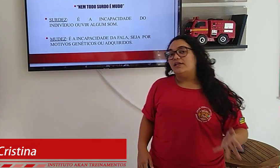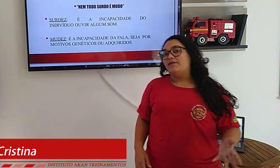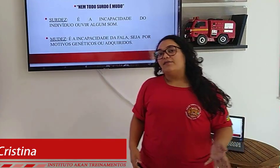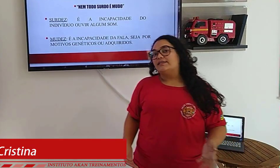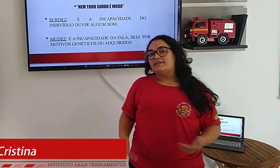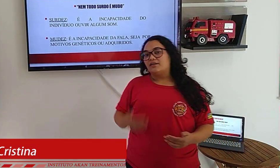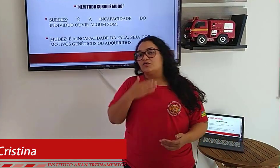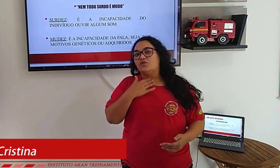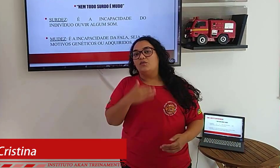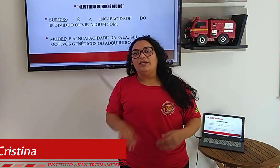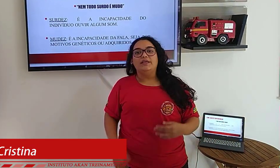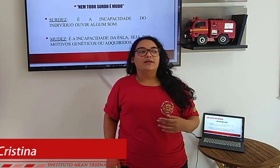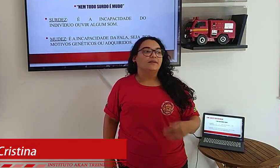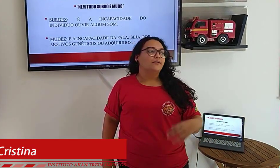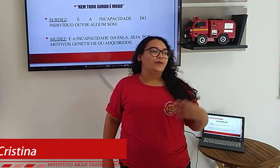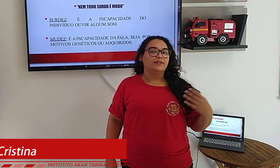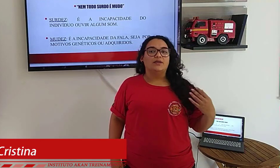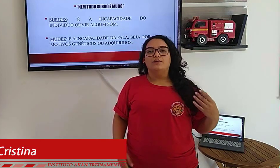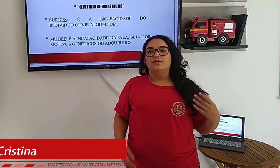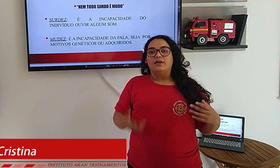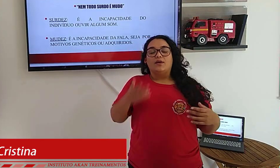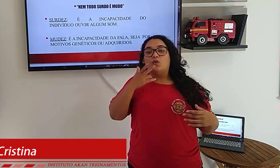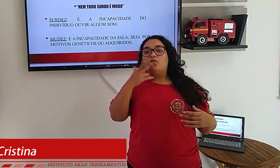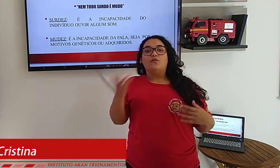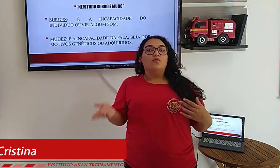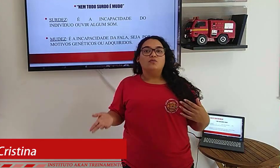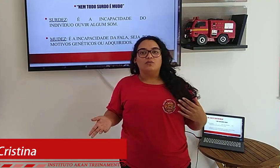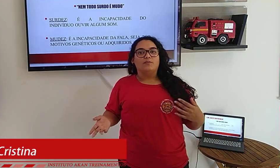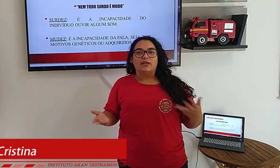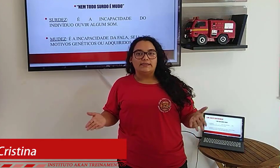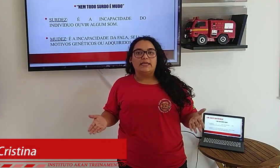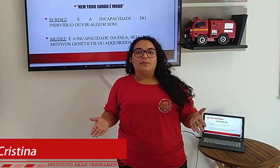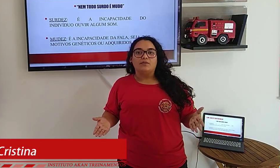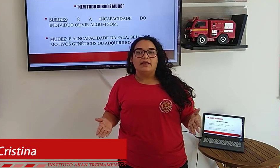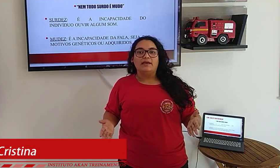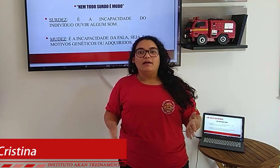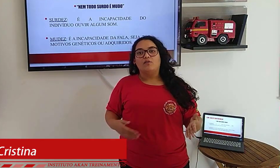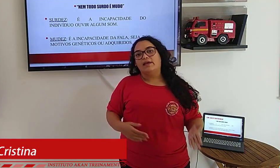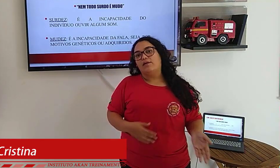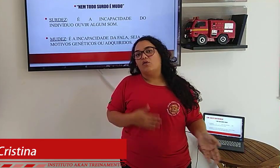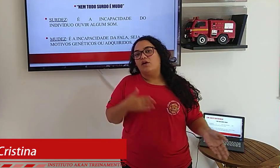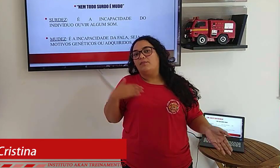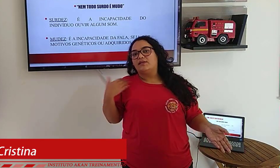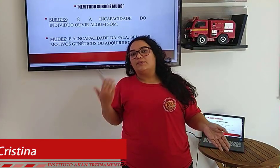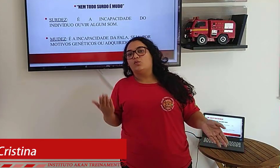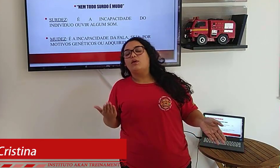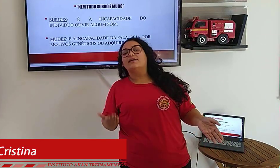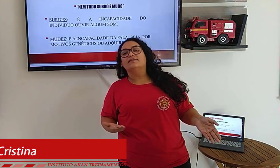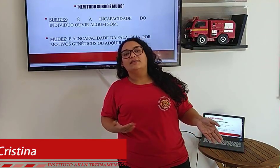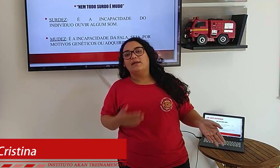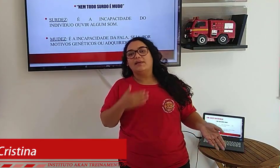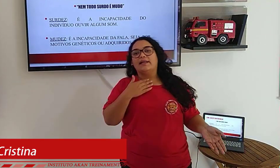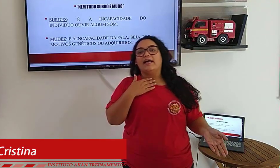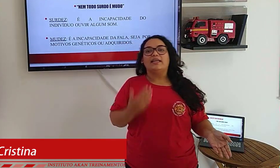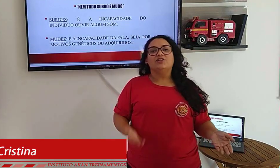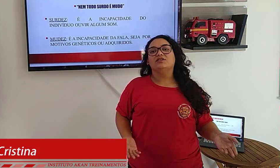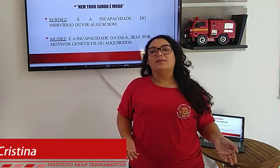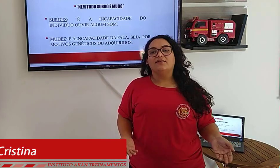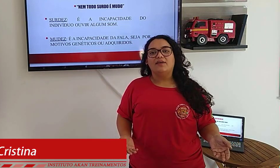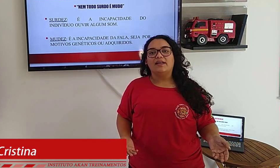fazer a traqueostomia, ou então eu fumo, por exemplo, né? Ocorre, por exemplo, um câncer na minha laringe, na minha faringe,